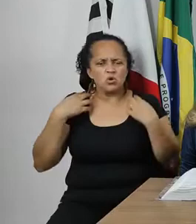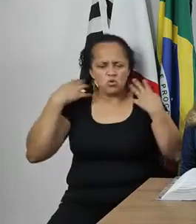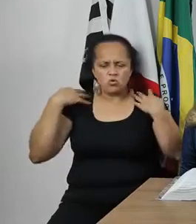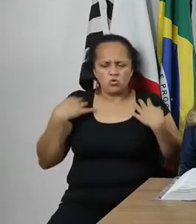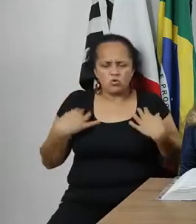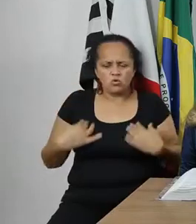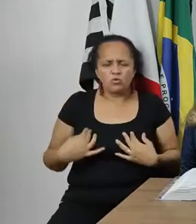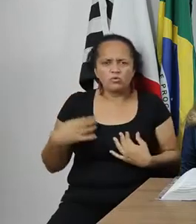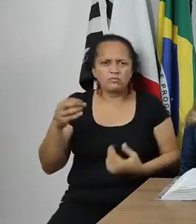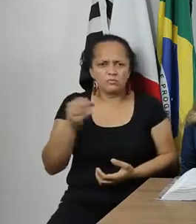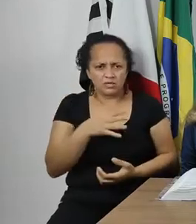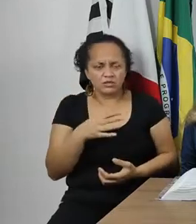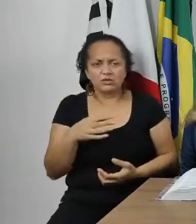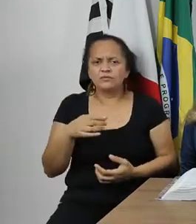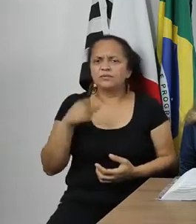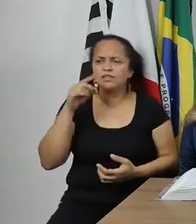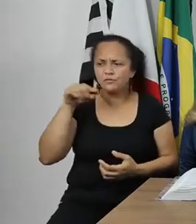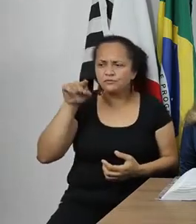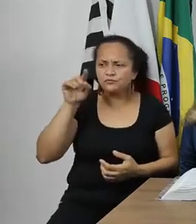o templo do Senhor.